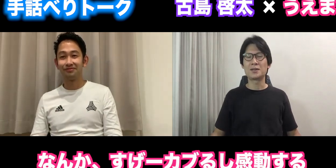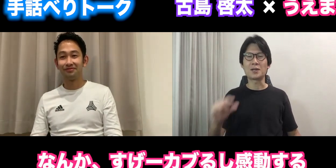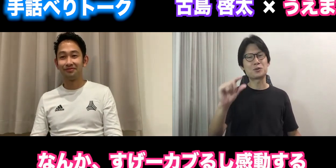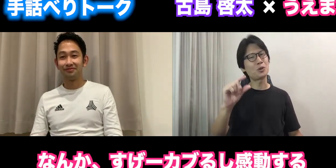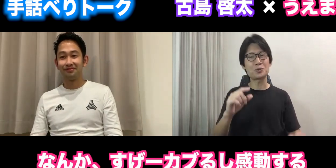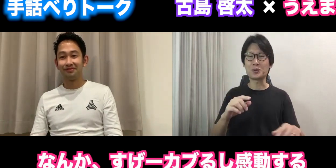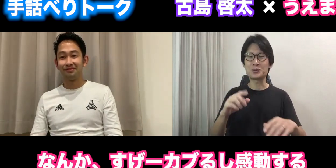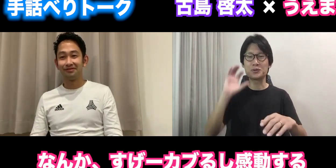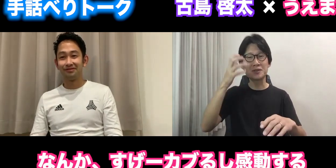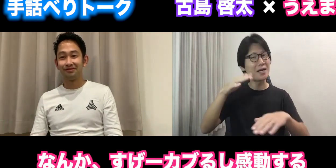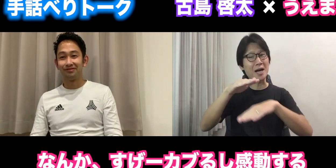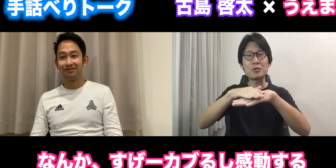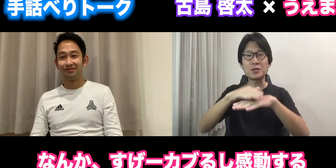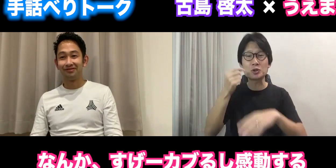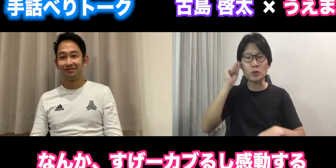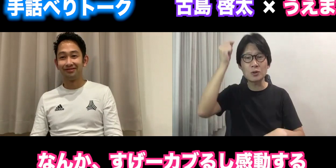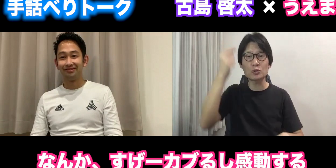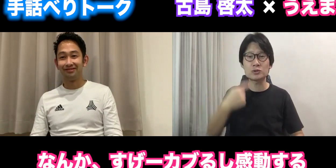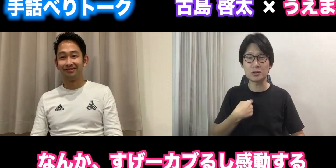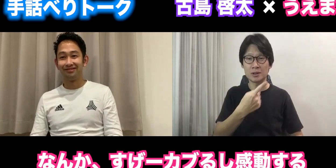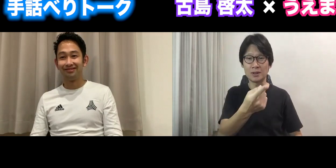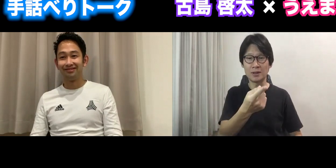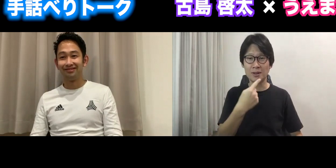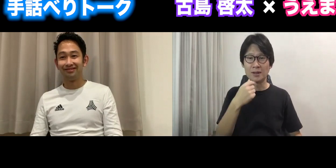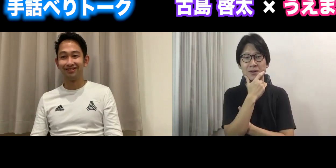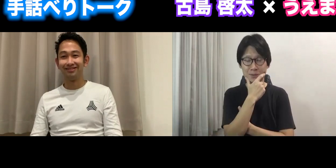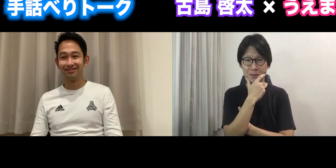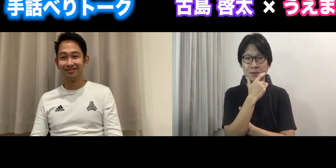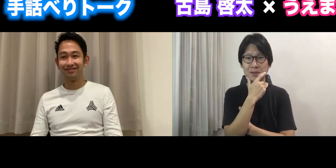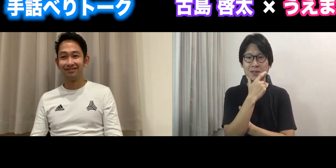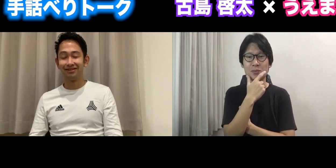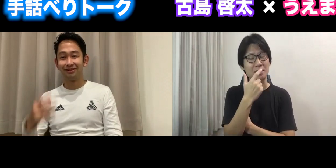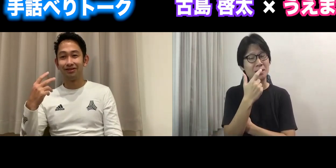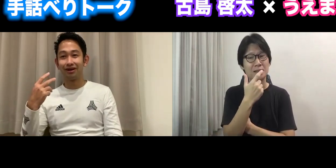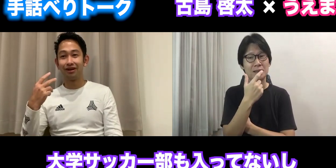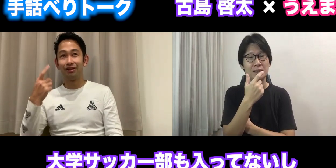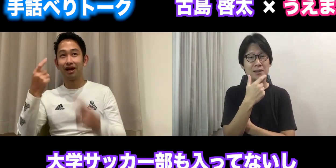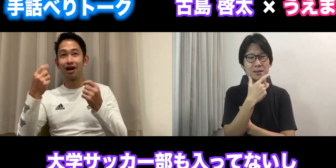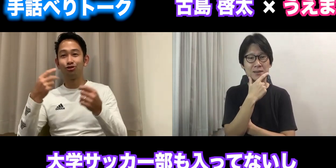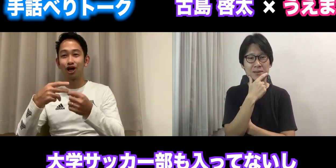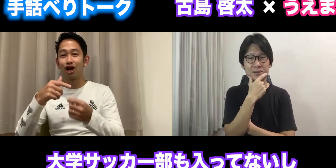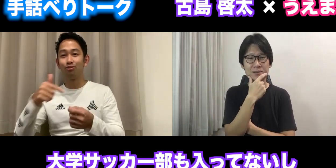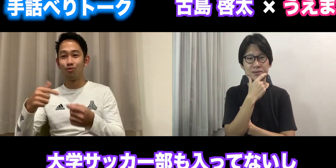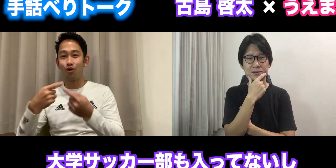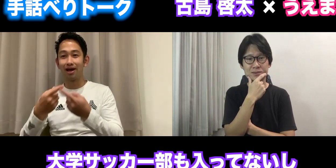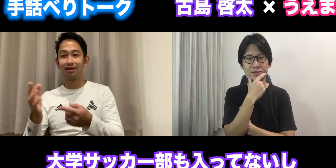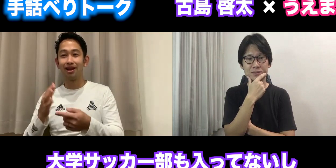なんかちょっとすげかぶってちょっと感動するもうやっぱりだから大学サッカーもへ行ってない